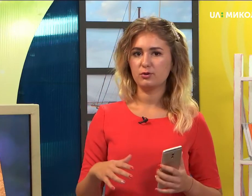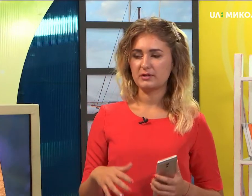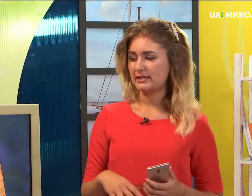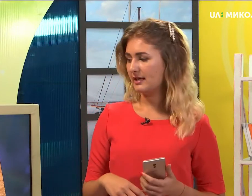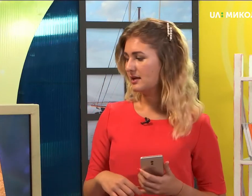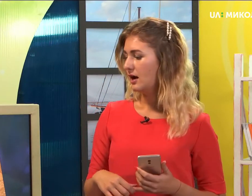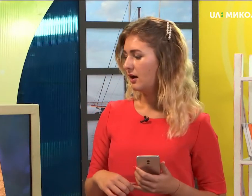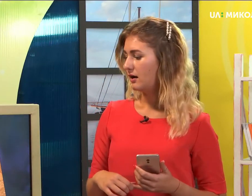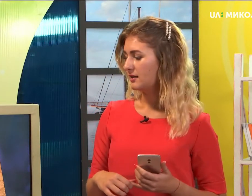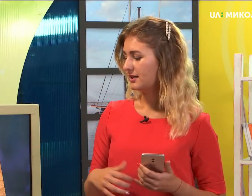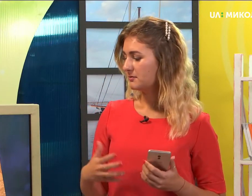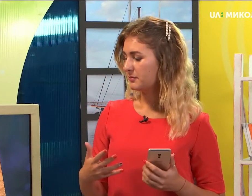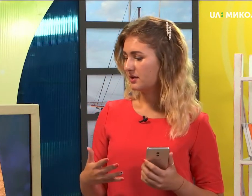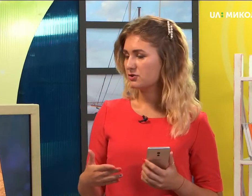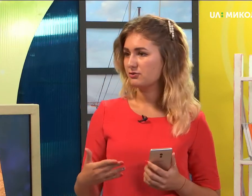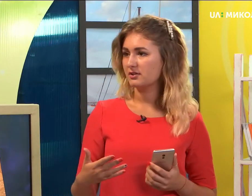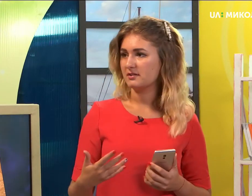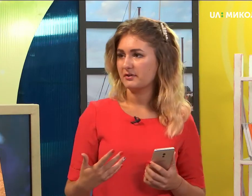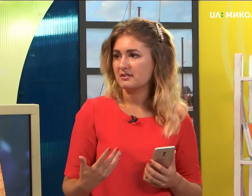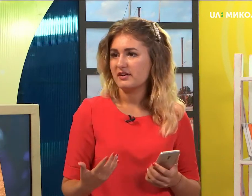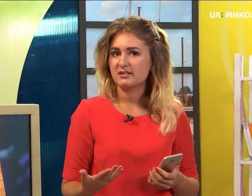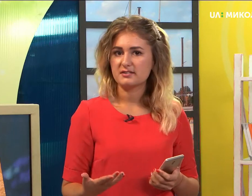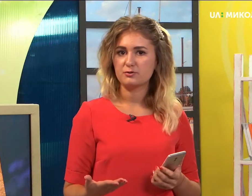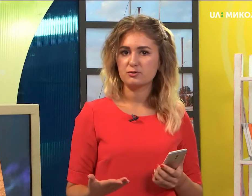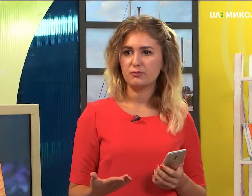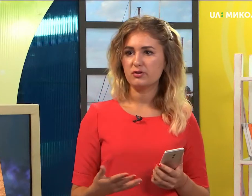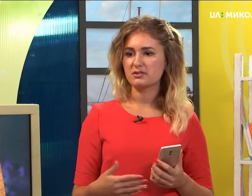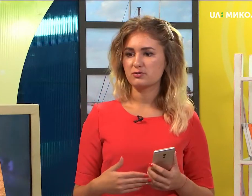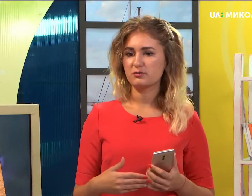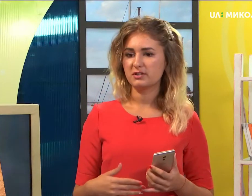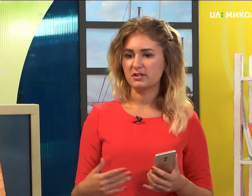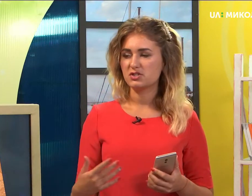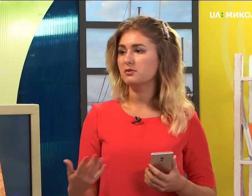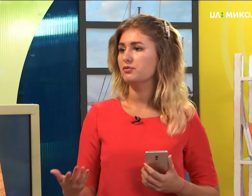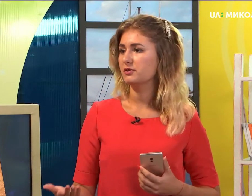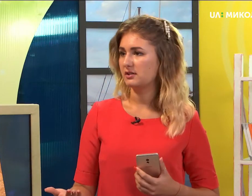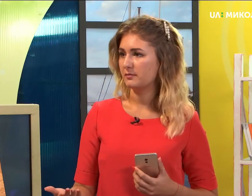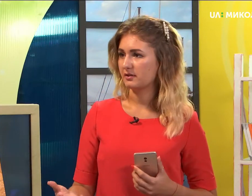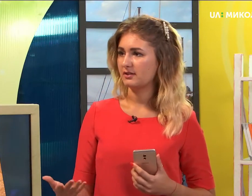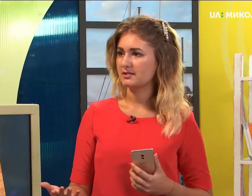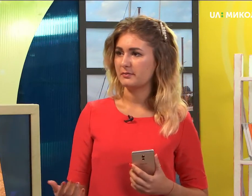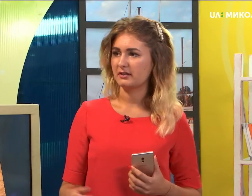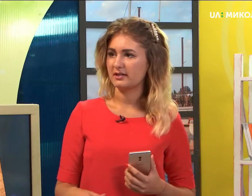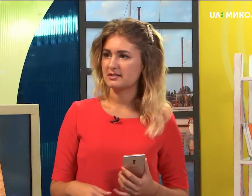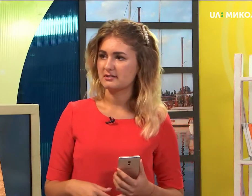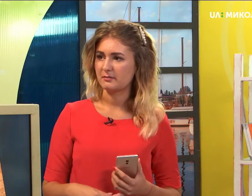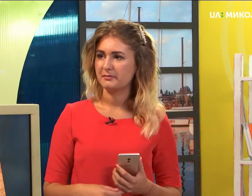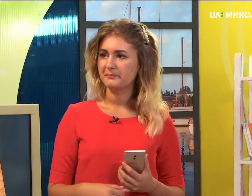добрий день. Як нам тепер, якщо людина, наприклад, звернеться з якоюсь допомогою, як зрозуміти, чим допомогти, наприклад, як це перекласти саме?